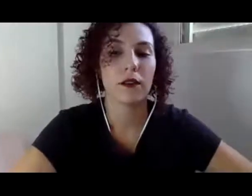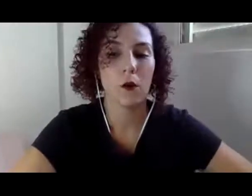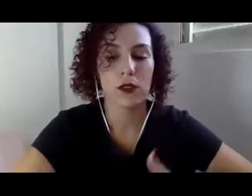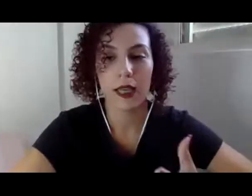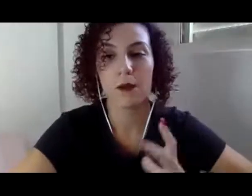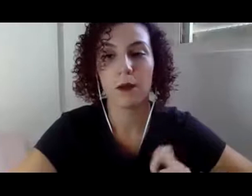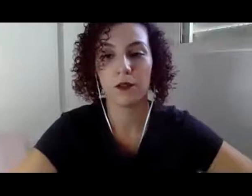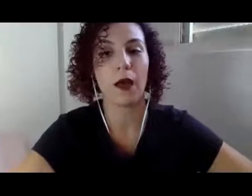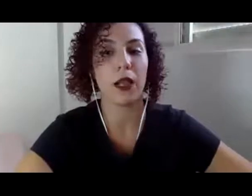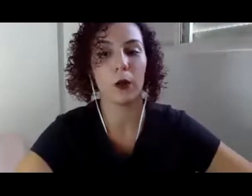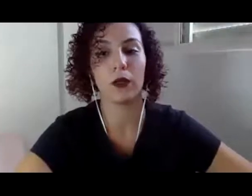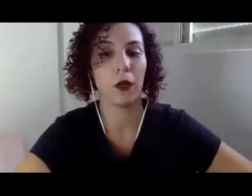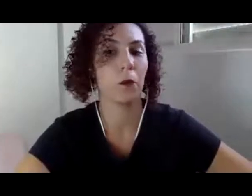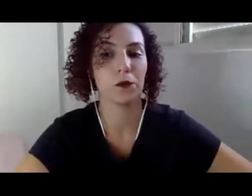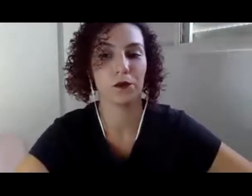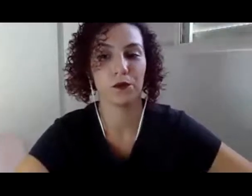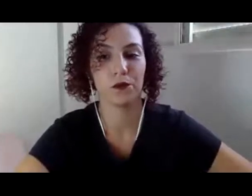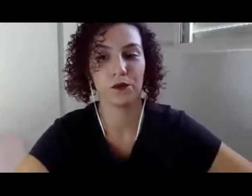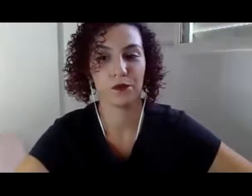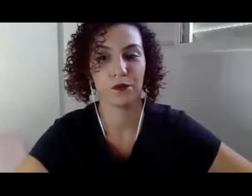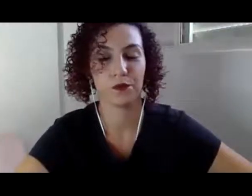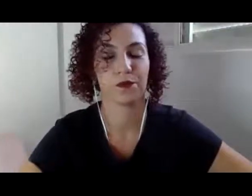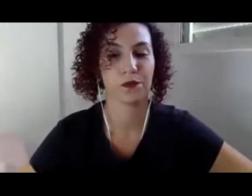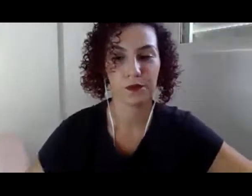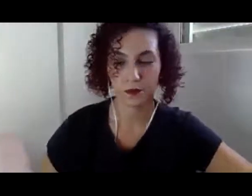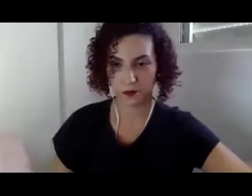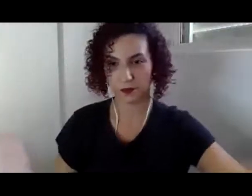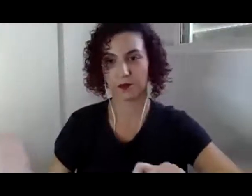que consegue exemplificar melhor do que eu.